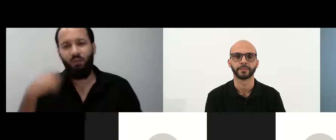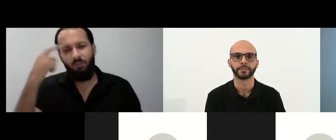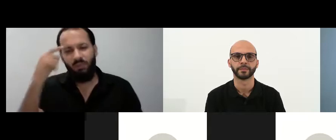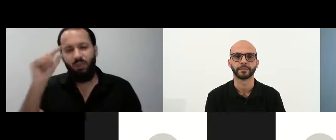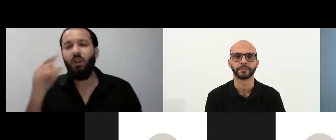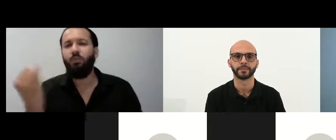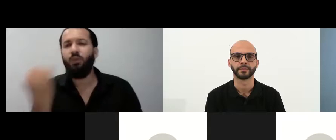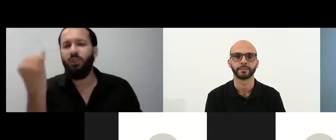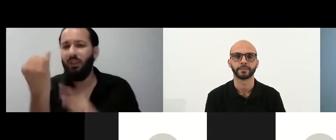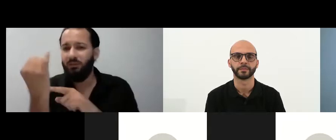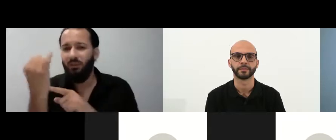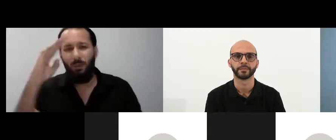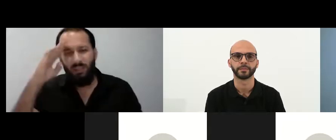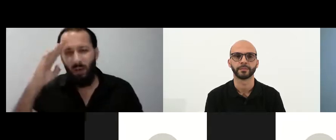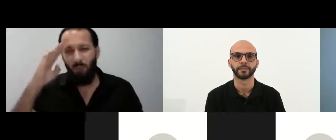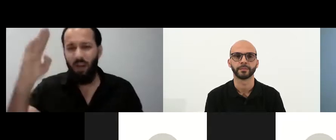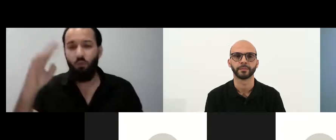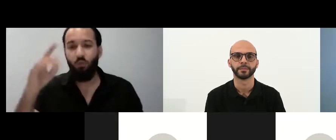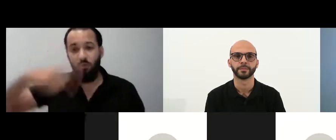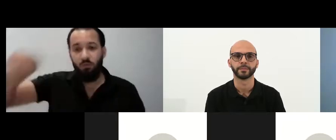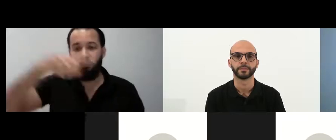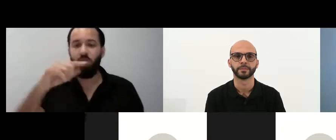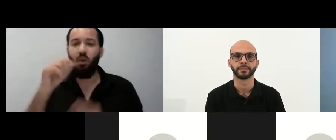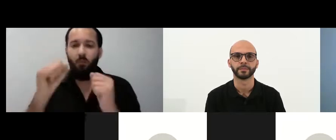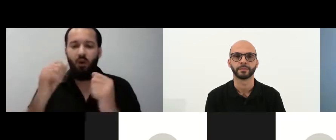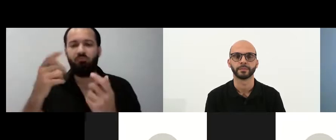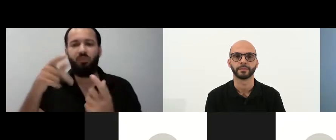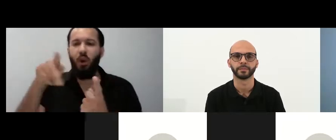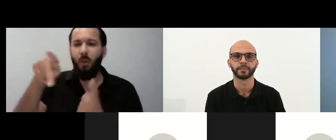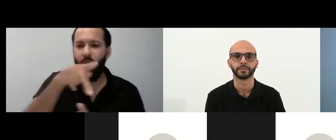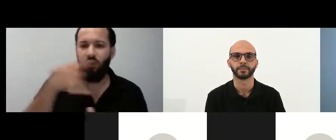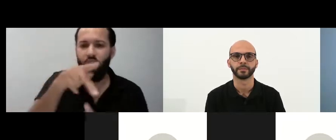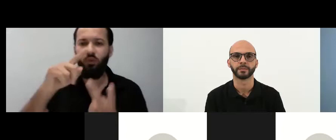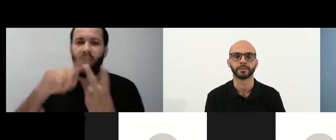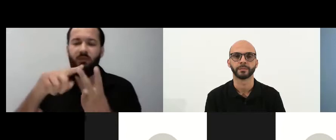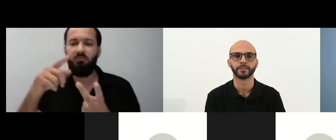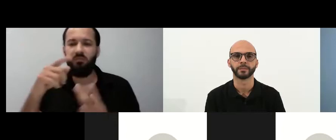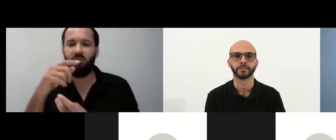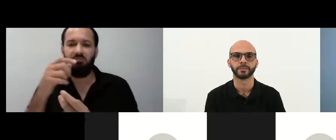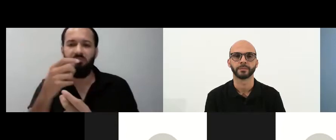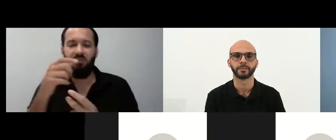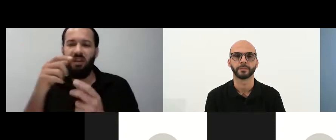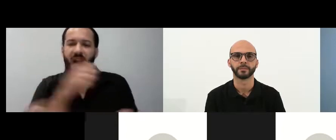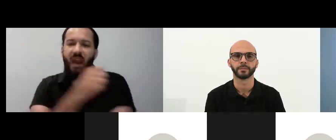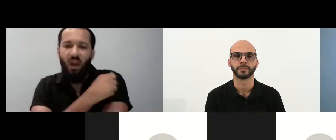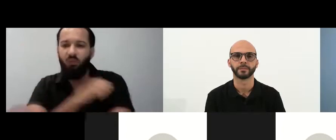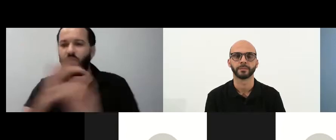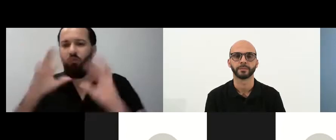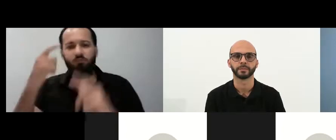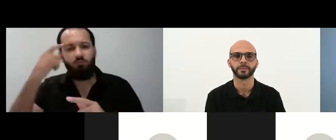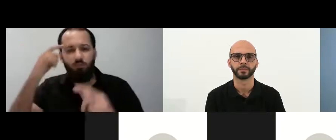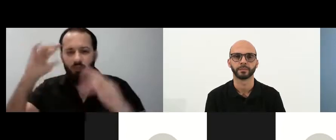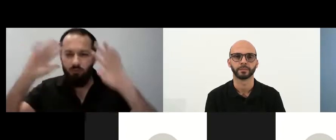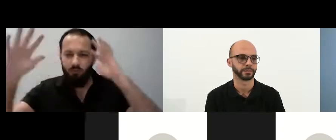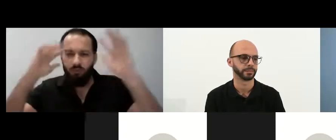Eu gostaria de falar um pouco também sobre o que eu penso da importância, né? O que seria o principal, os professores,